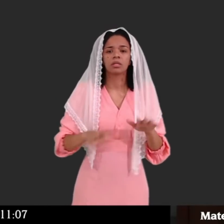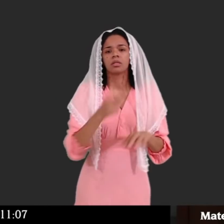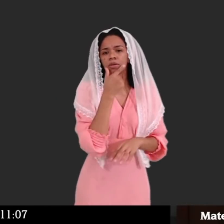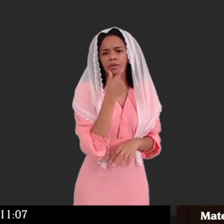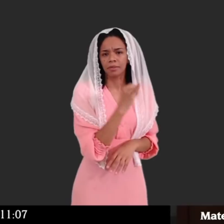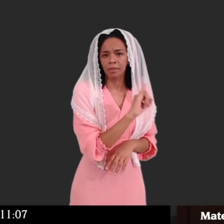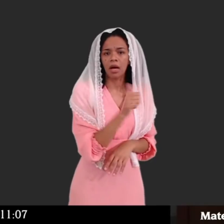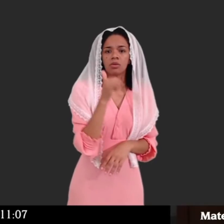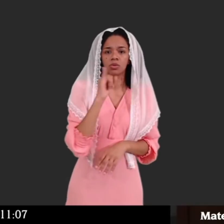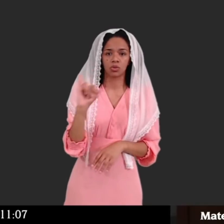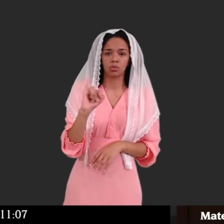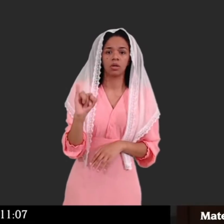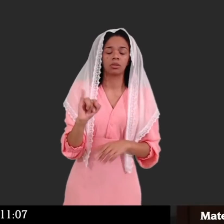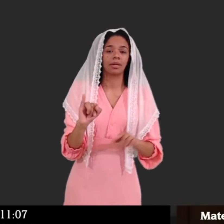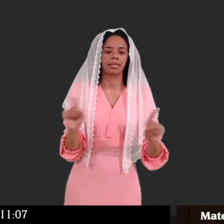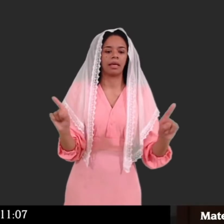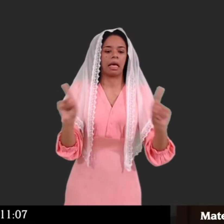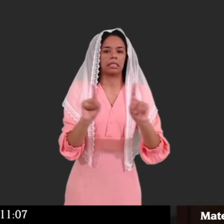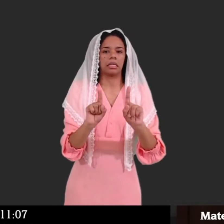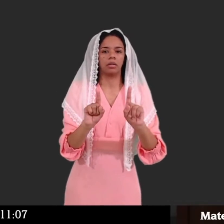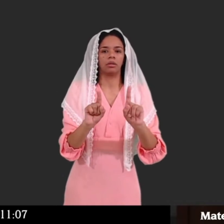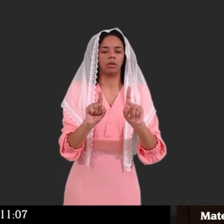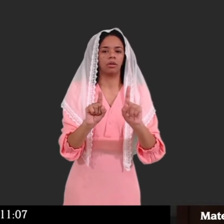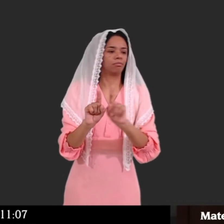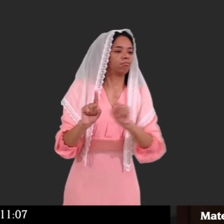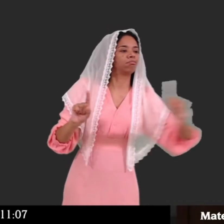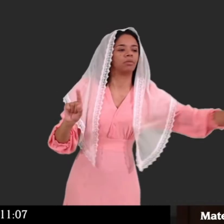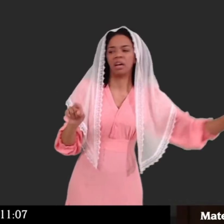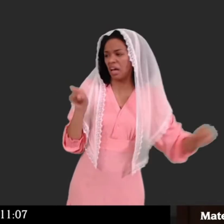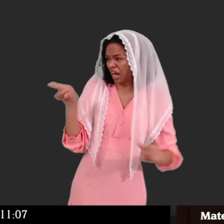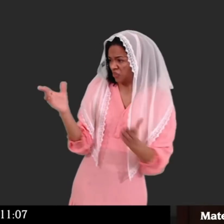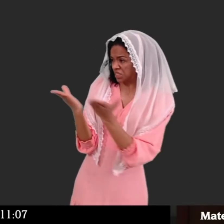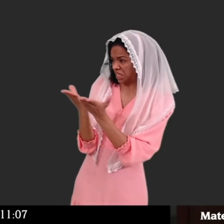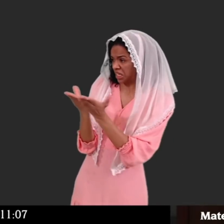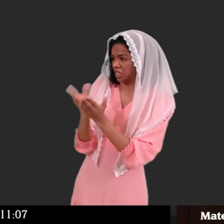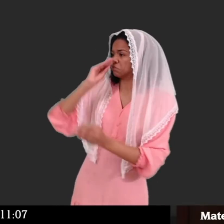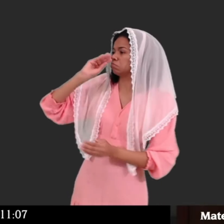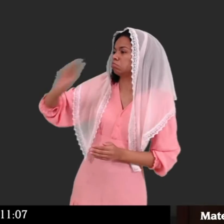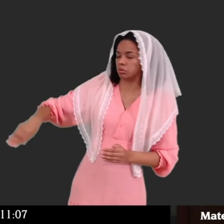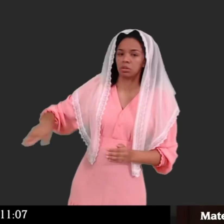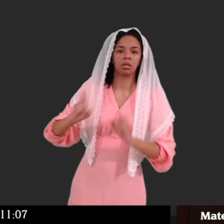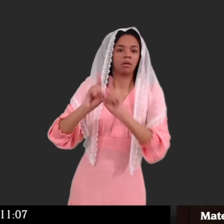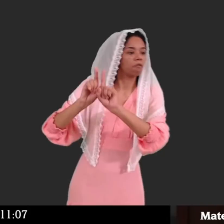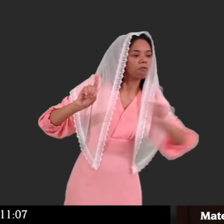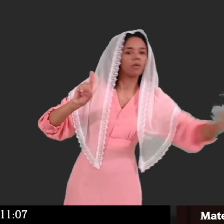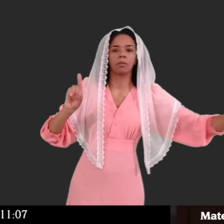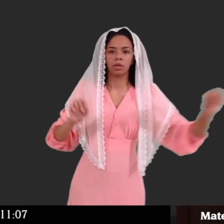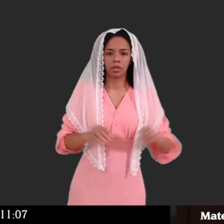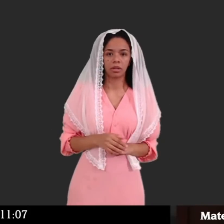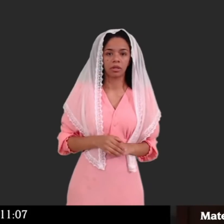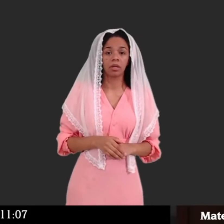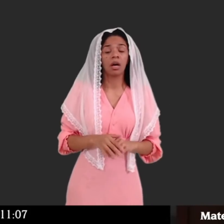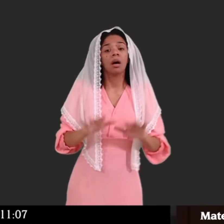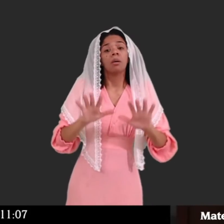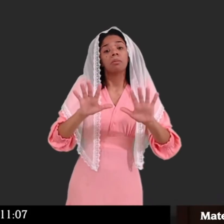irmãos, que o esposo deixou, porque creu em Jesus. Mas, o que ela